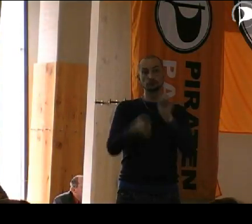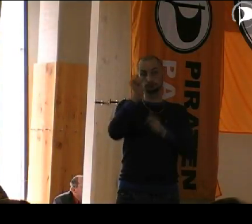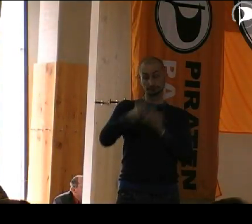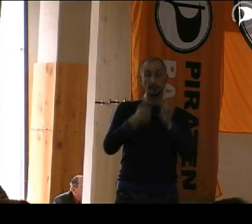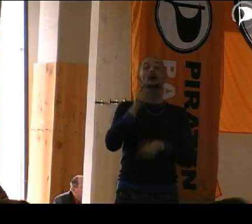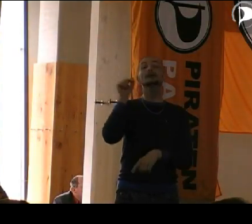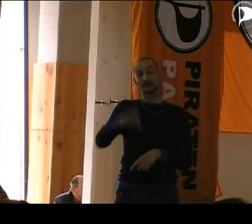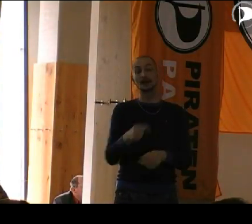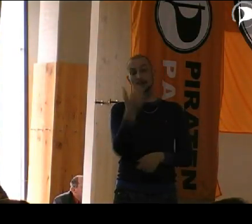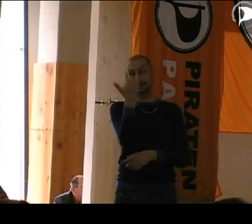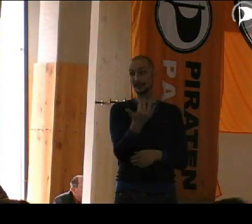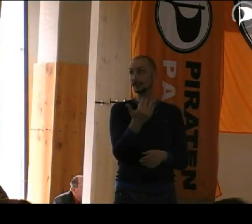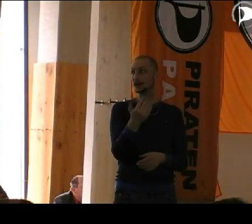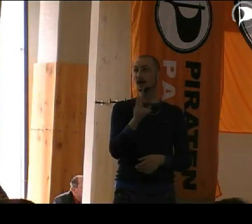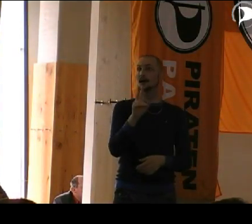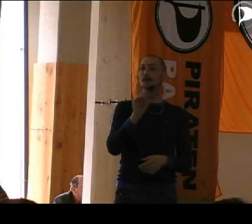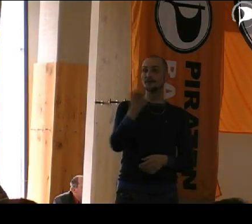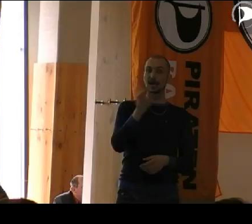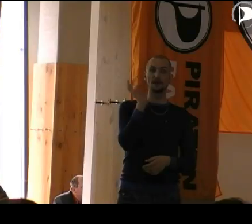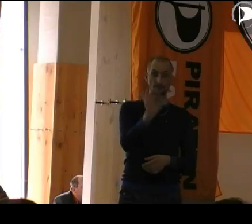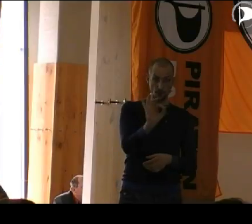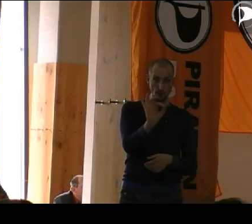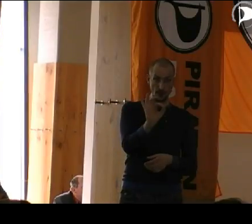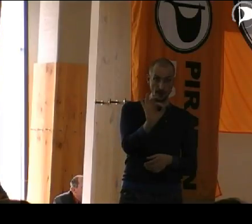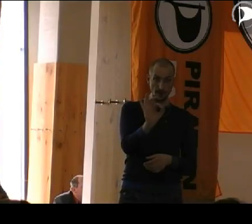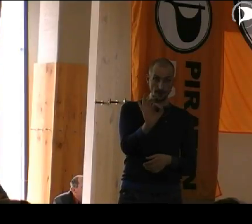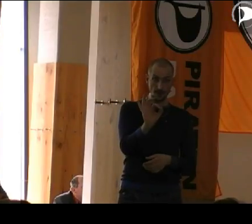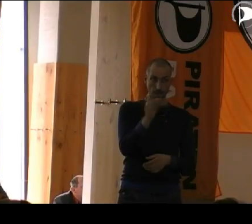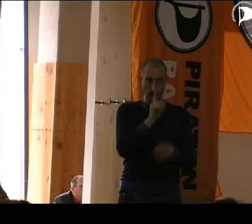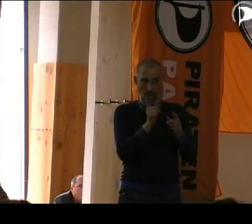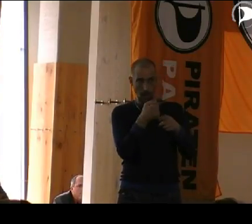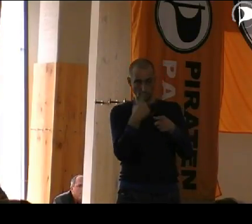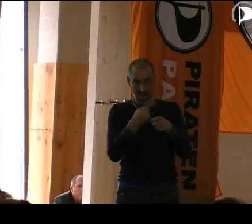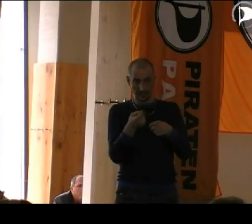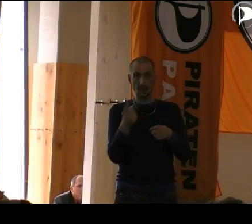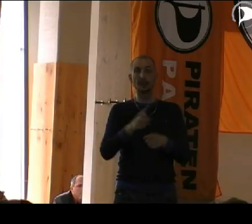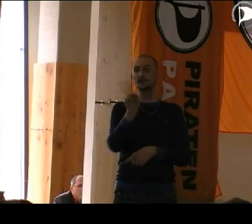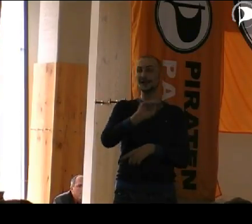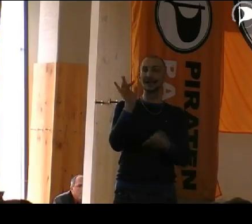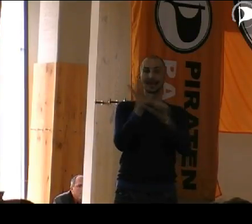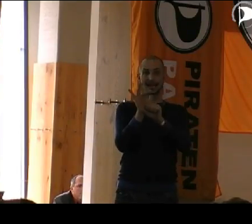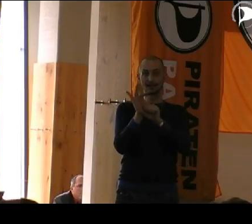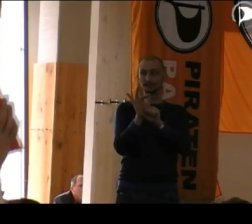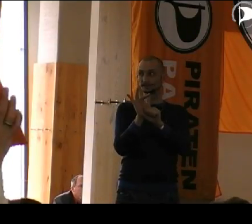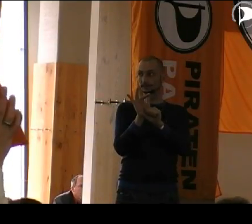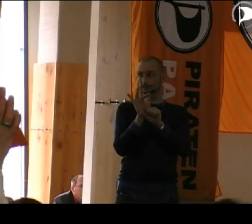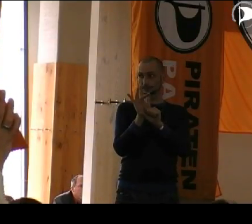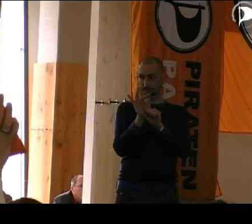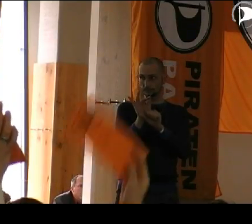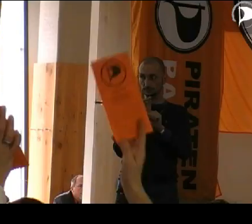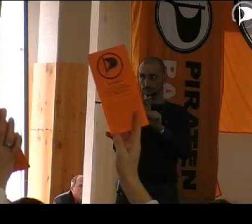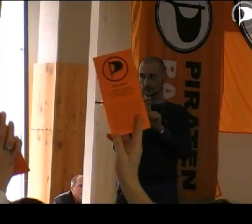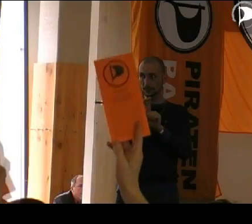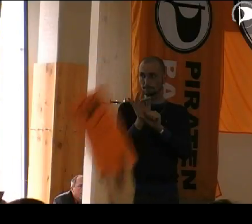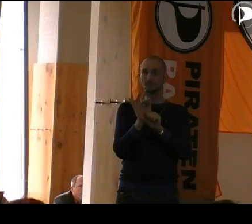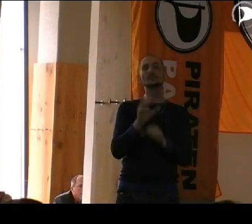dafür das radiant dass die abstimmung von eben ausgezählt wird wer ist dagegen okay also